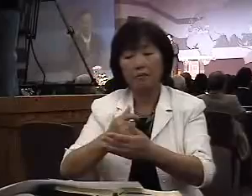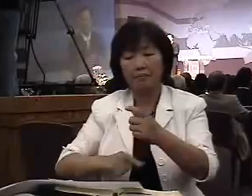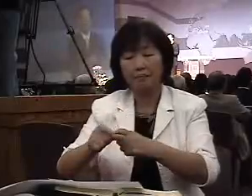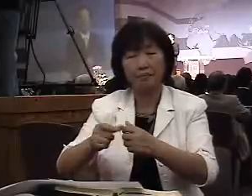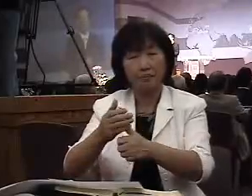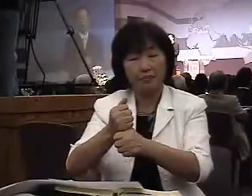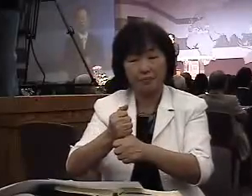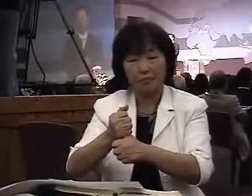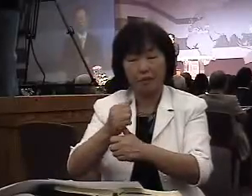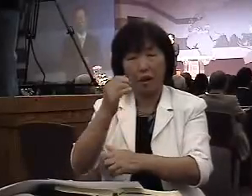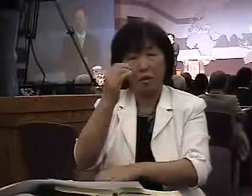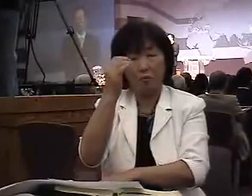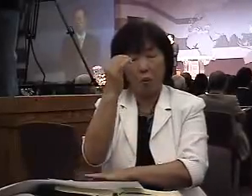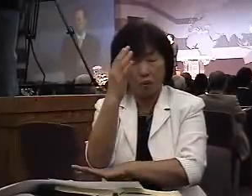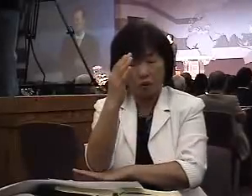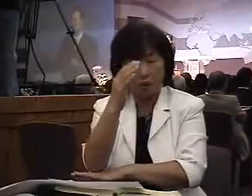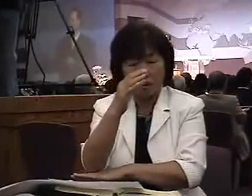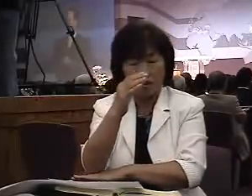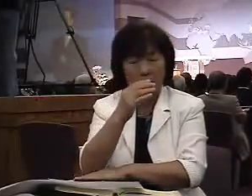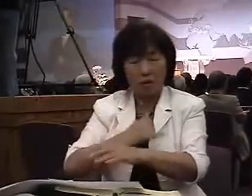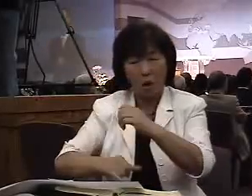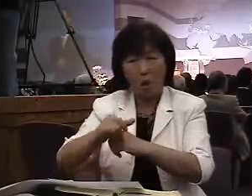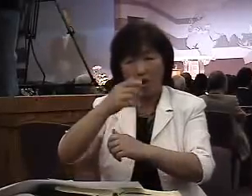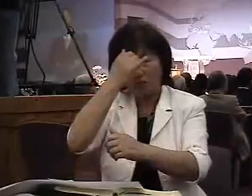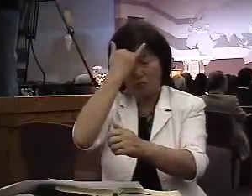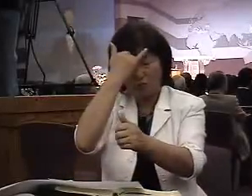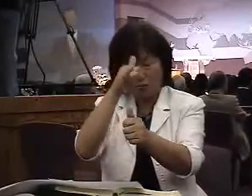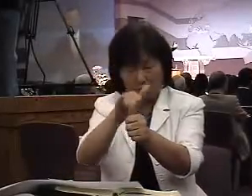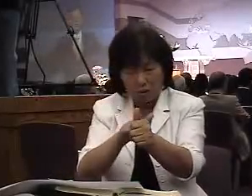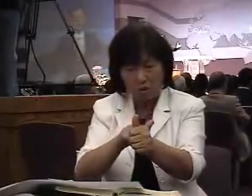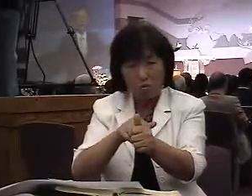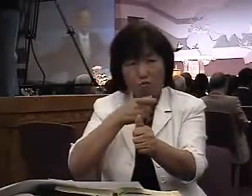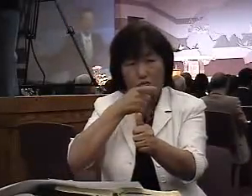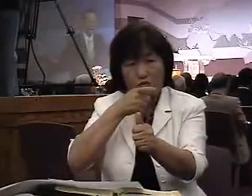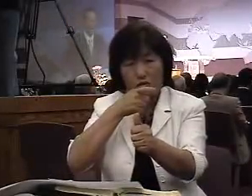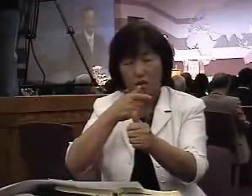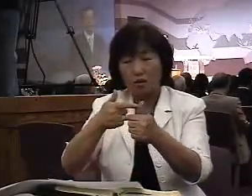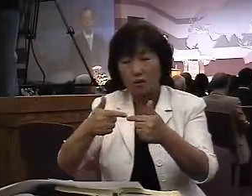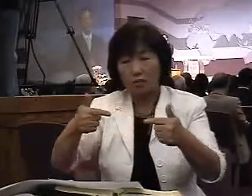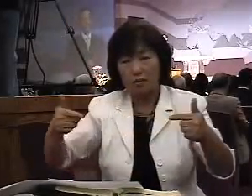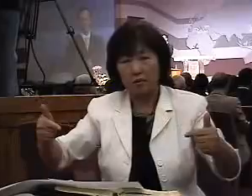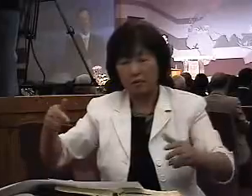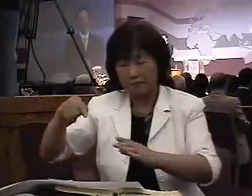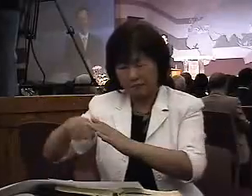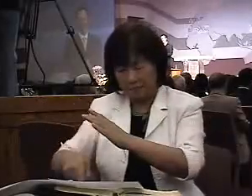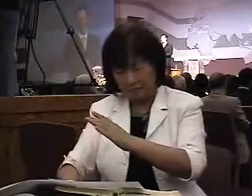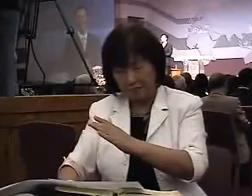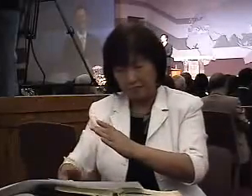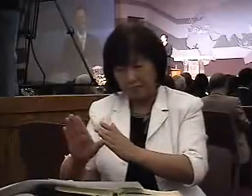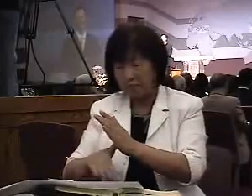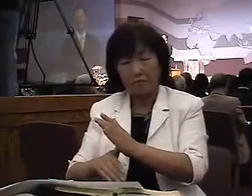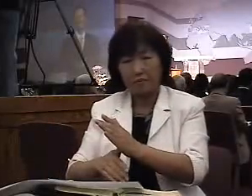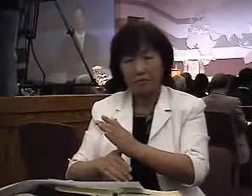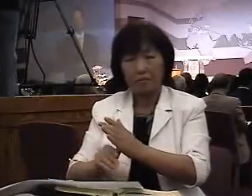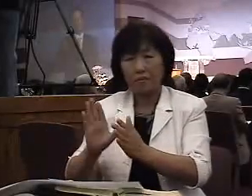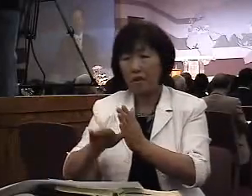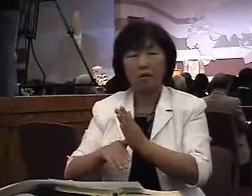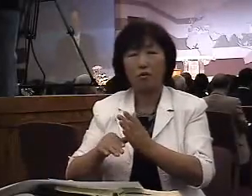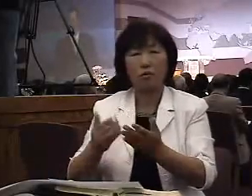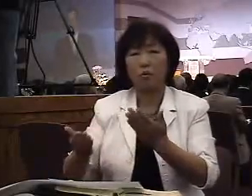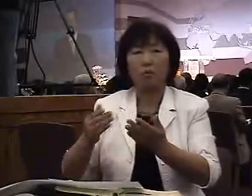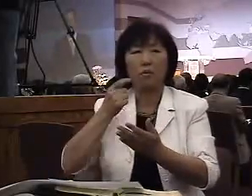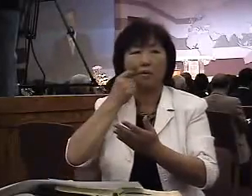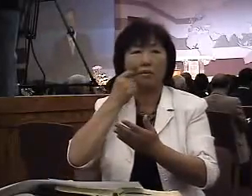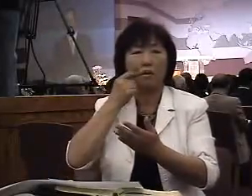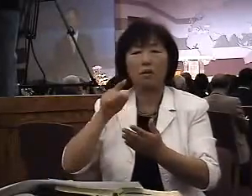본질에 충실하는 것이죠. 물이 점점 깊어지는 것 때때로 우리가 컨트롤할 수 없습니다. 그러나 그때 우리가 컨트롤할